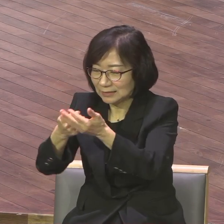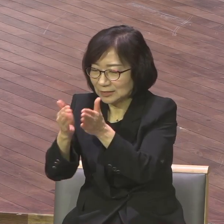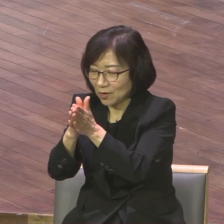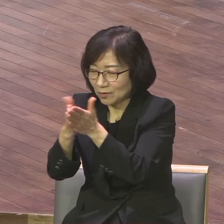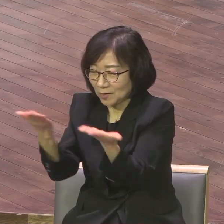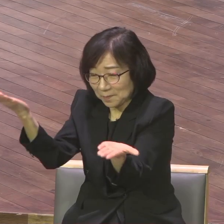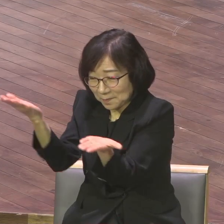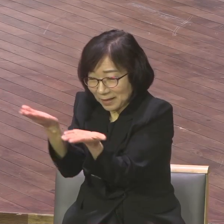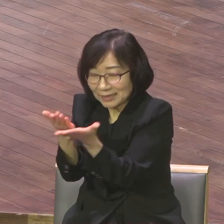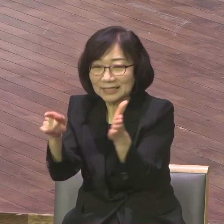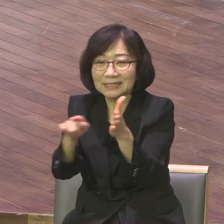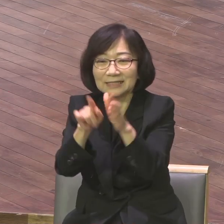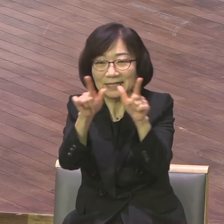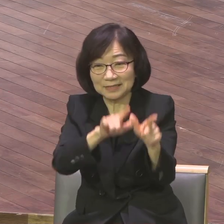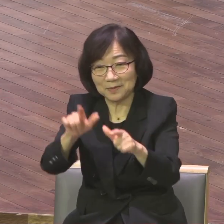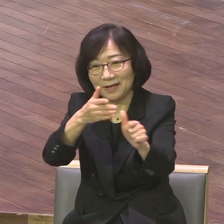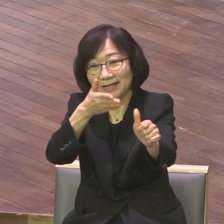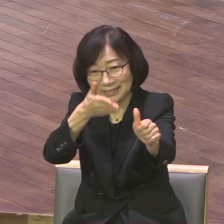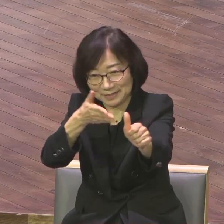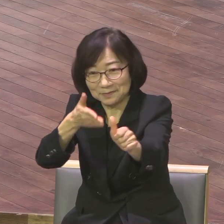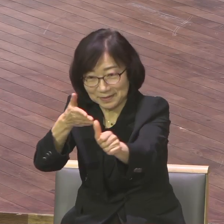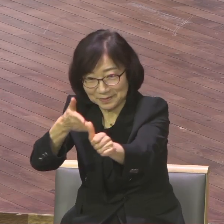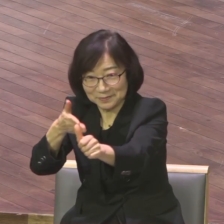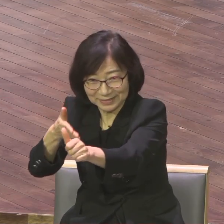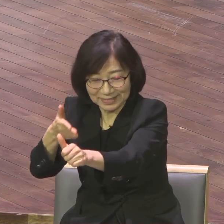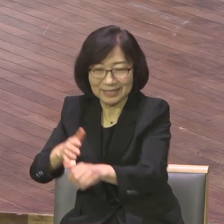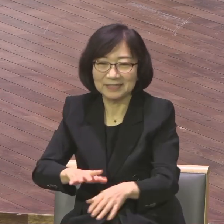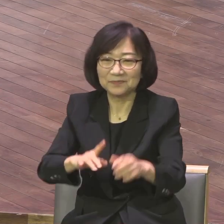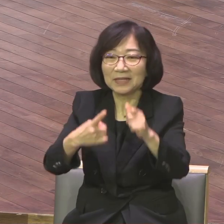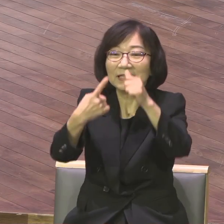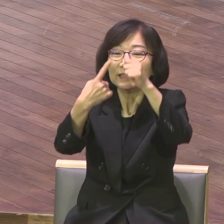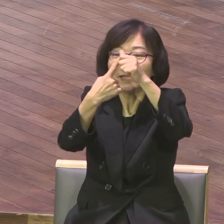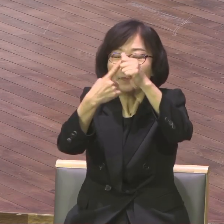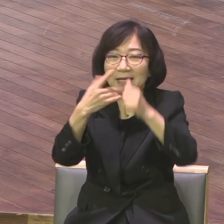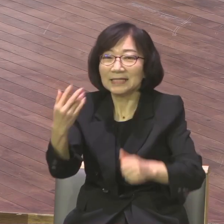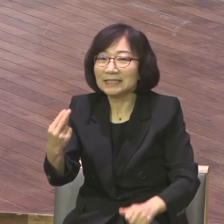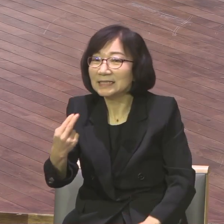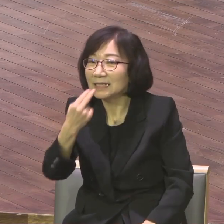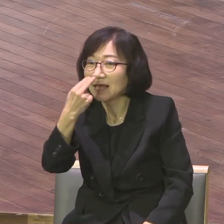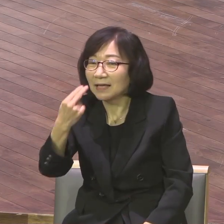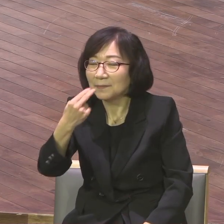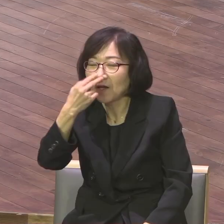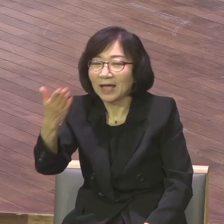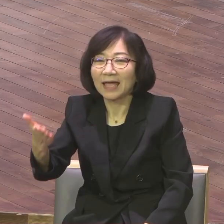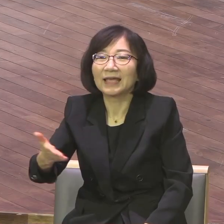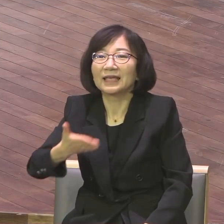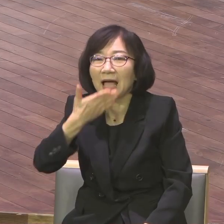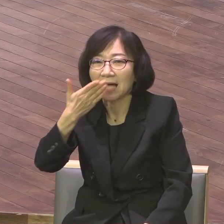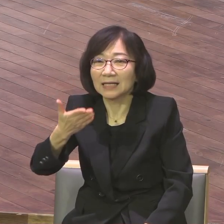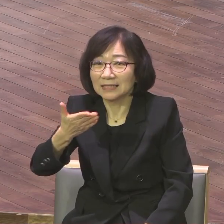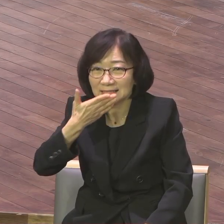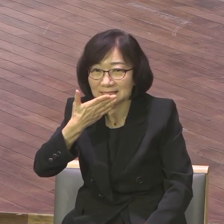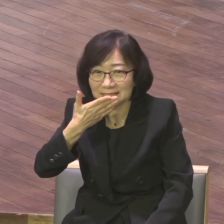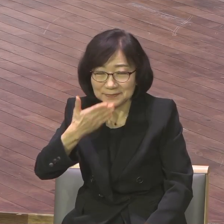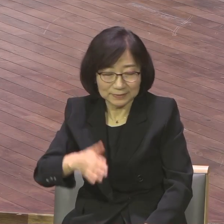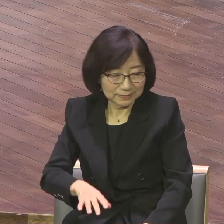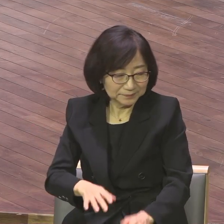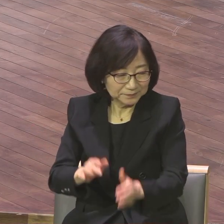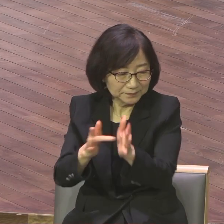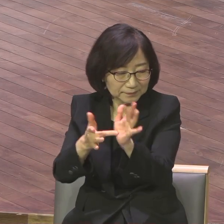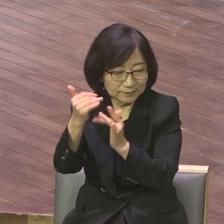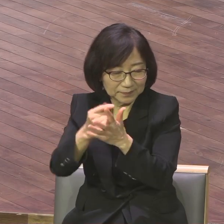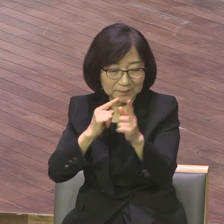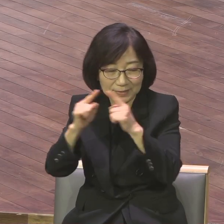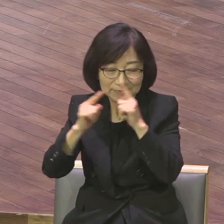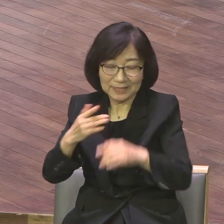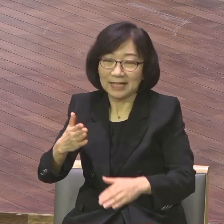주님으로 축복합니다. 그럼 첫째로 생명의 양식입니다. 35절을 봅니다. 예수께서